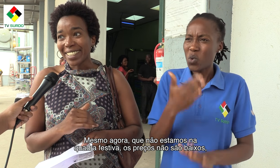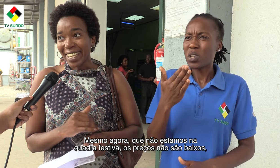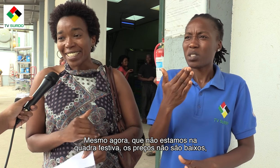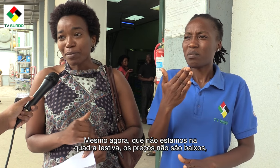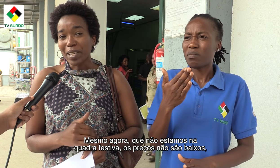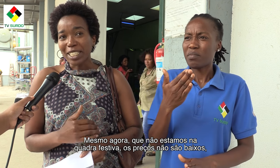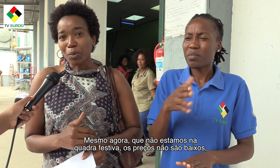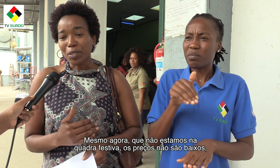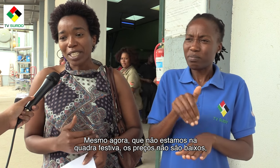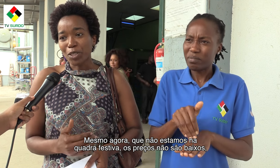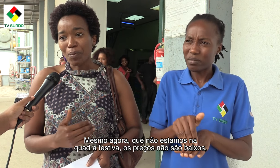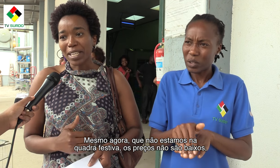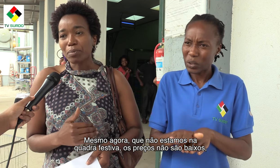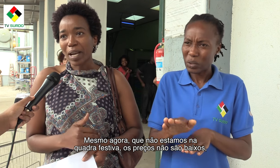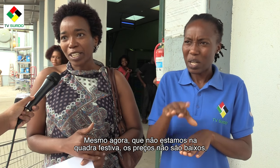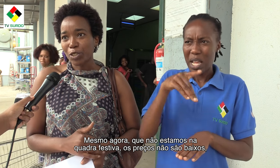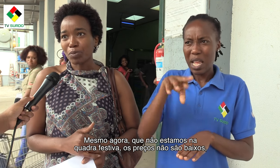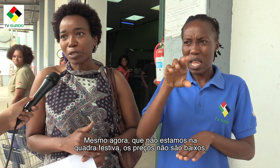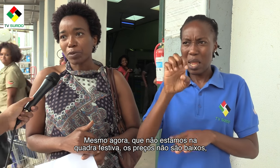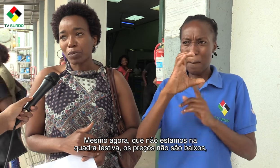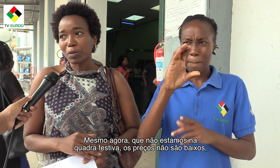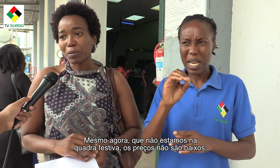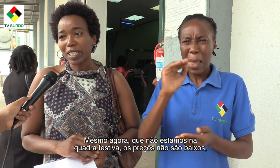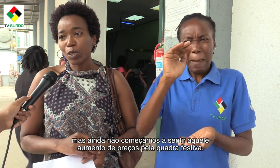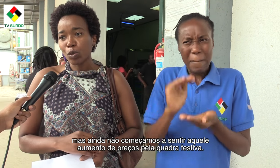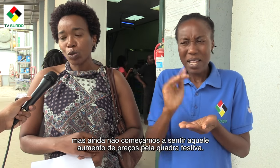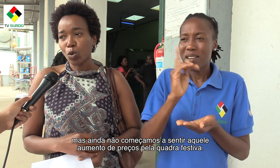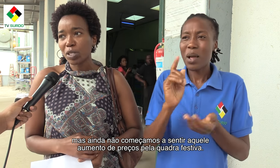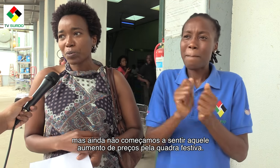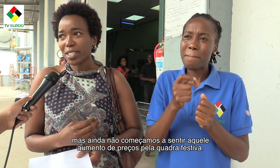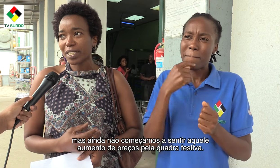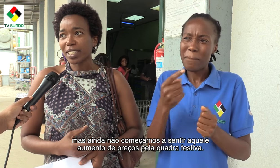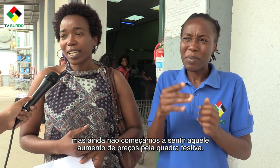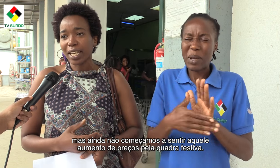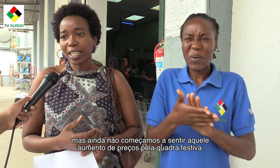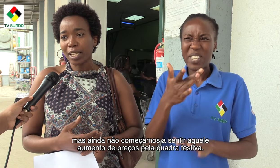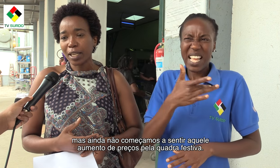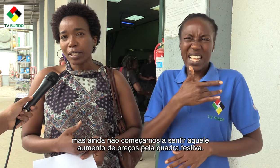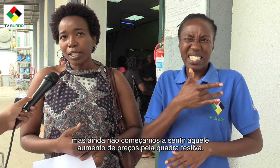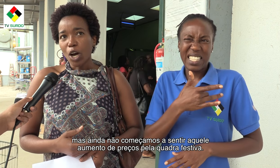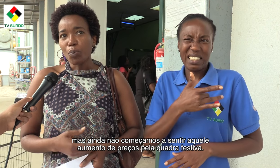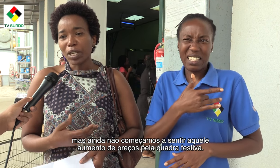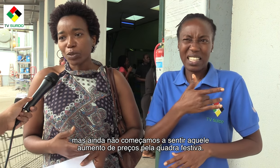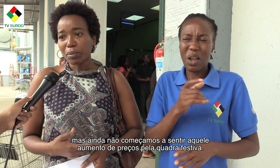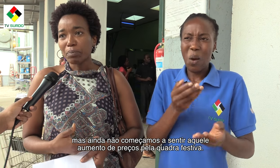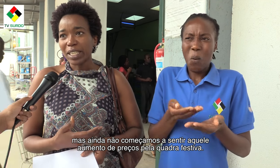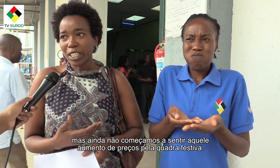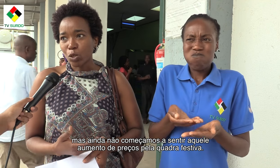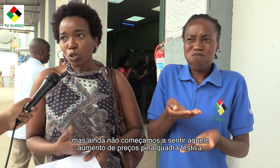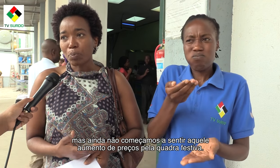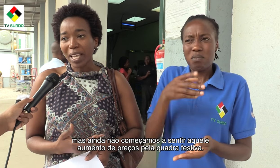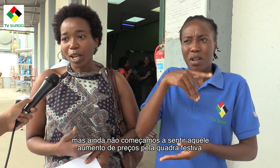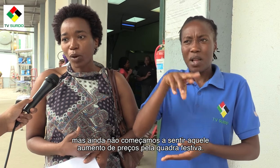mantêm-se, mas não porque sejam mais baixos, mas simplesmente ainda não começamos a sentir aquele aumento de